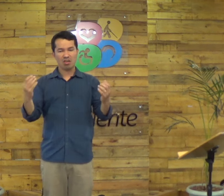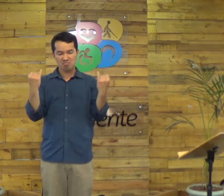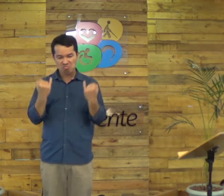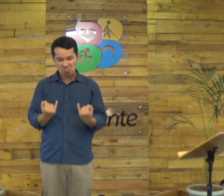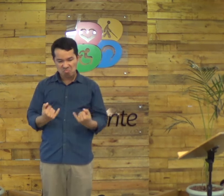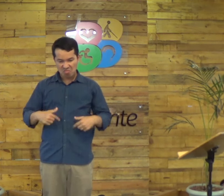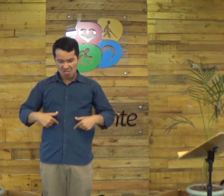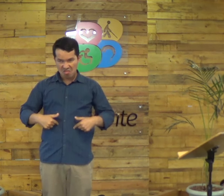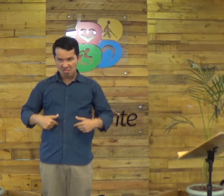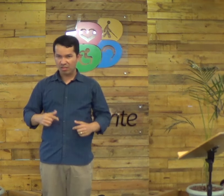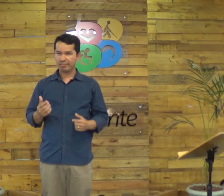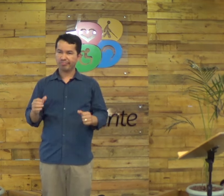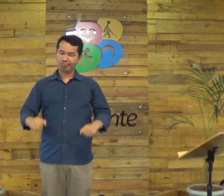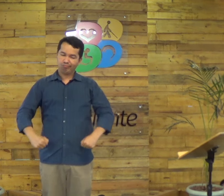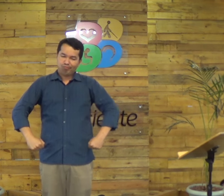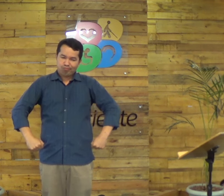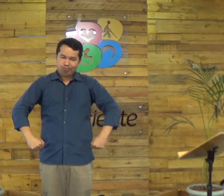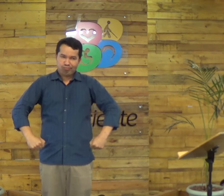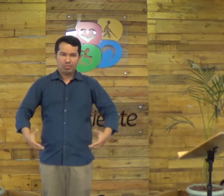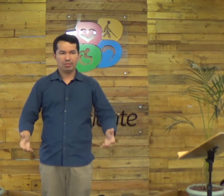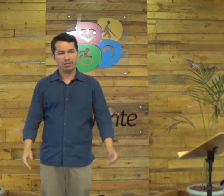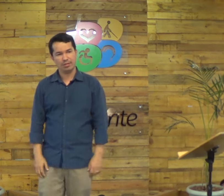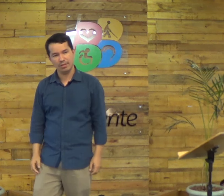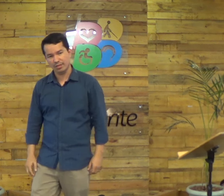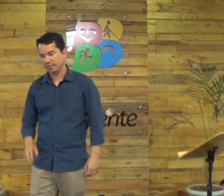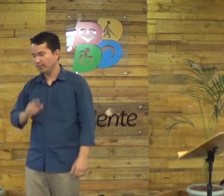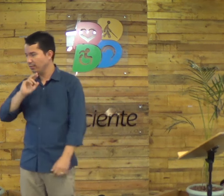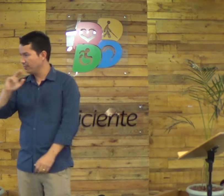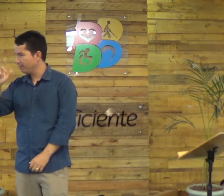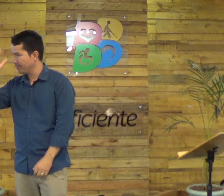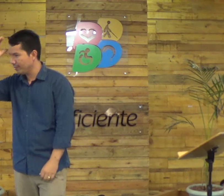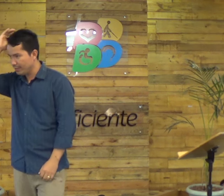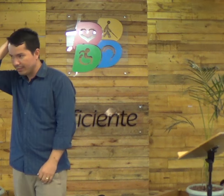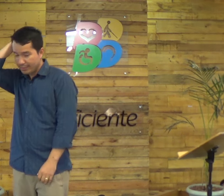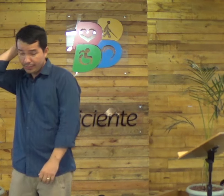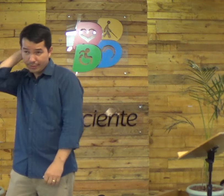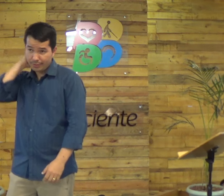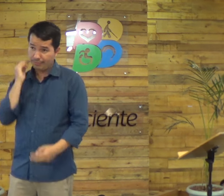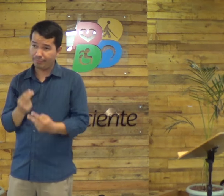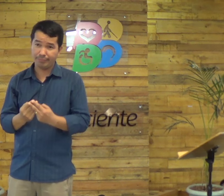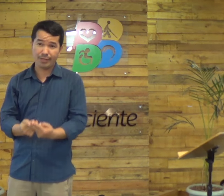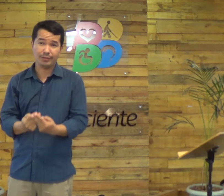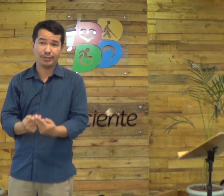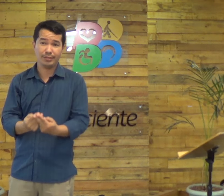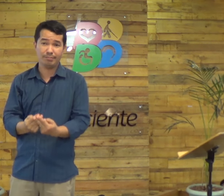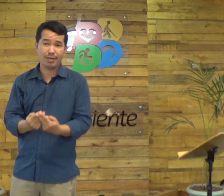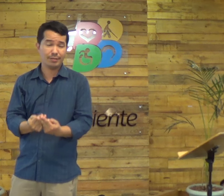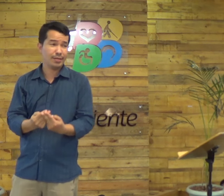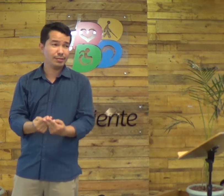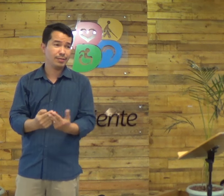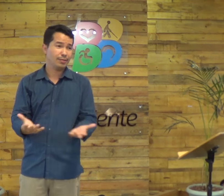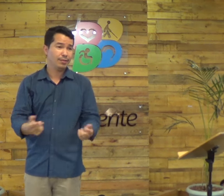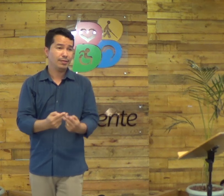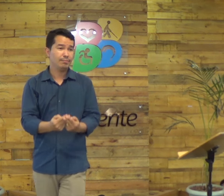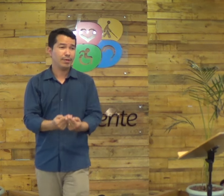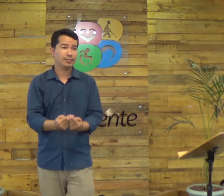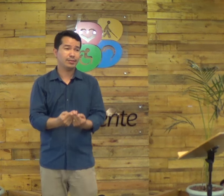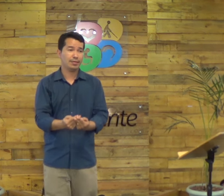hoje não, sou, eu sou, eu acho que a minha relação muscular nasceu, aí, paciência, né,